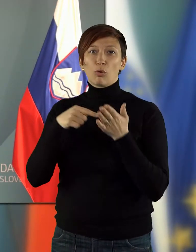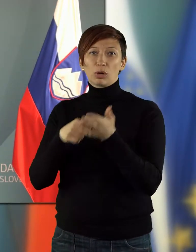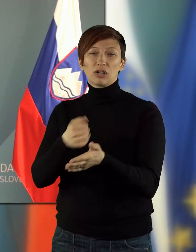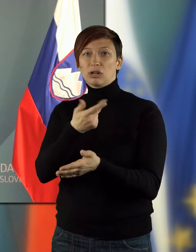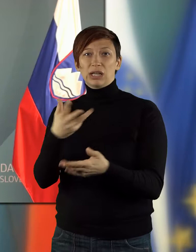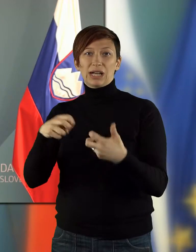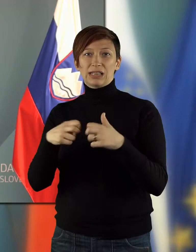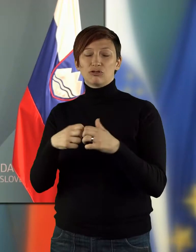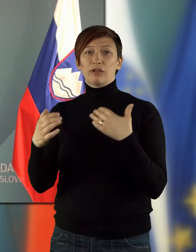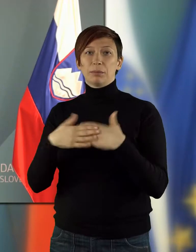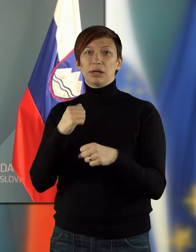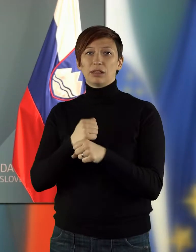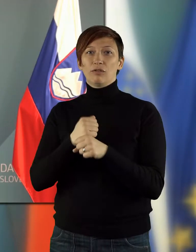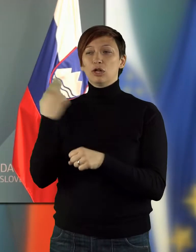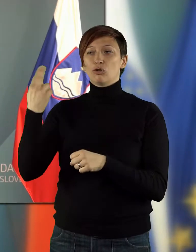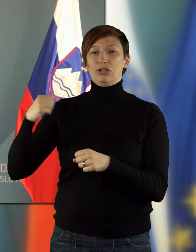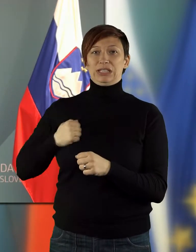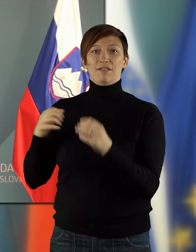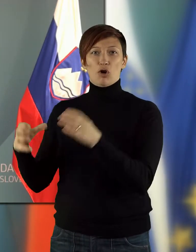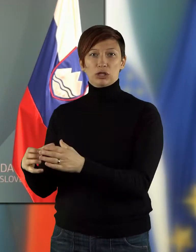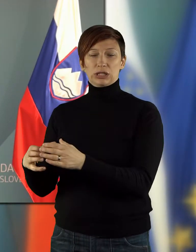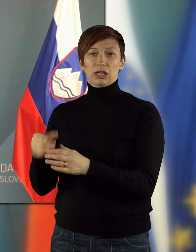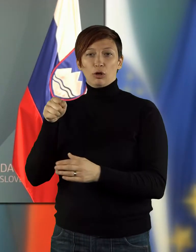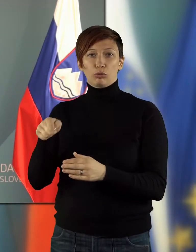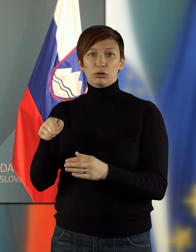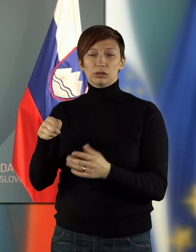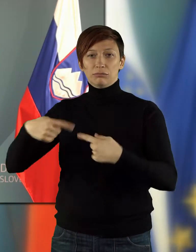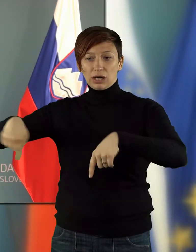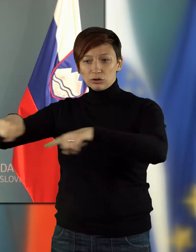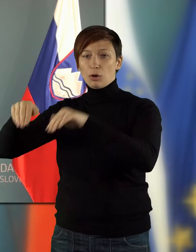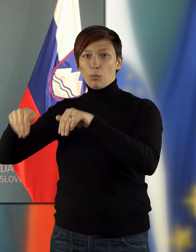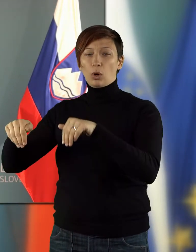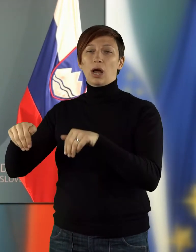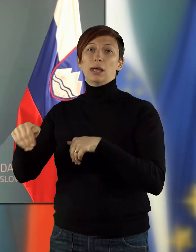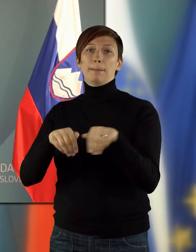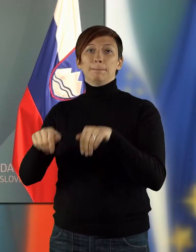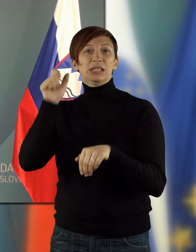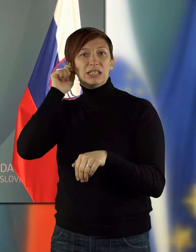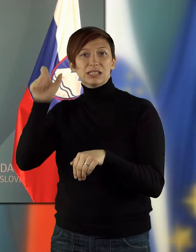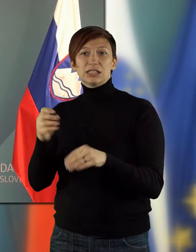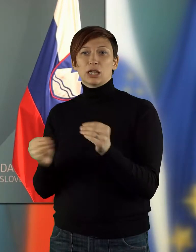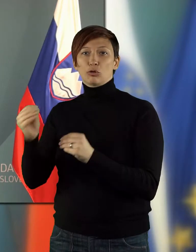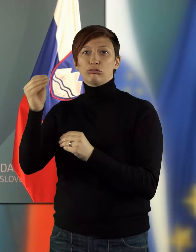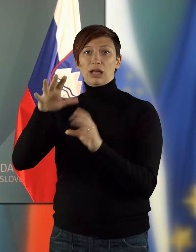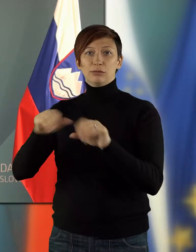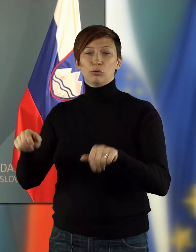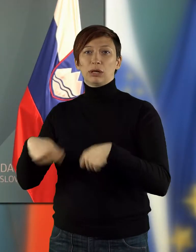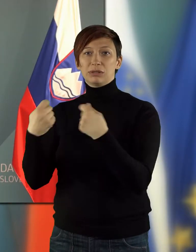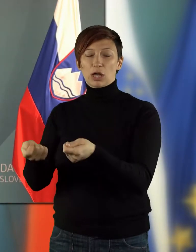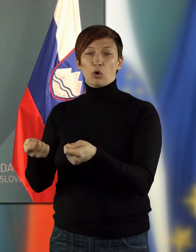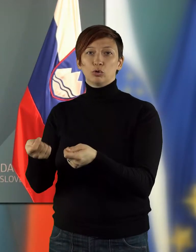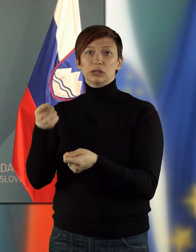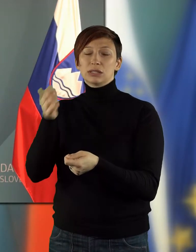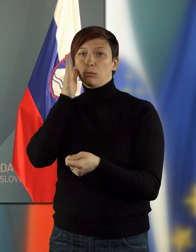vse to kaže na neke težave pri delovanju slovenske vojske, da tukaj v tem resorju mora ministrica z nekimi dodatnimi